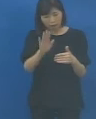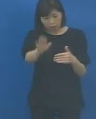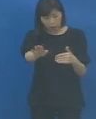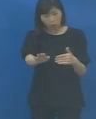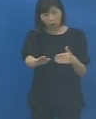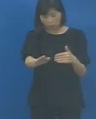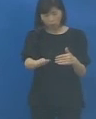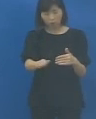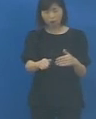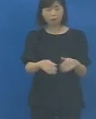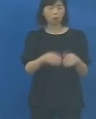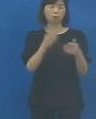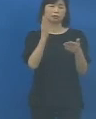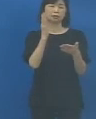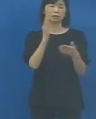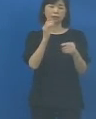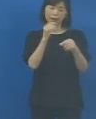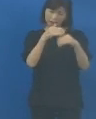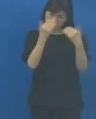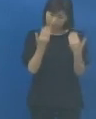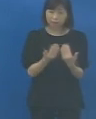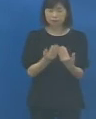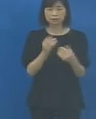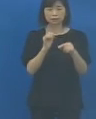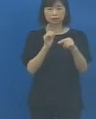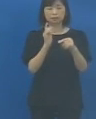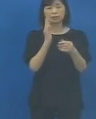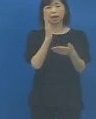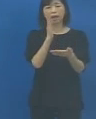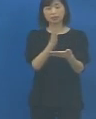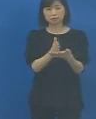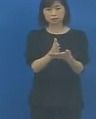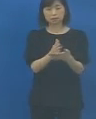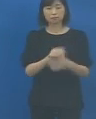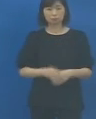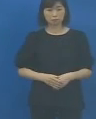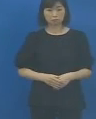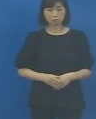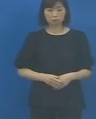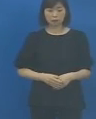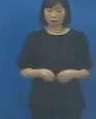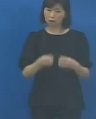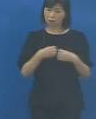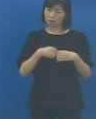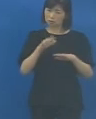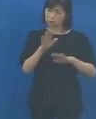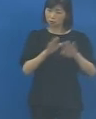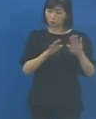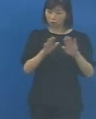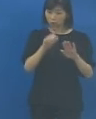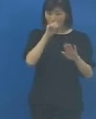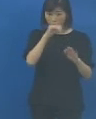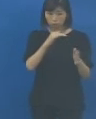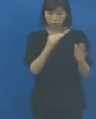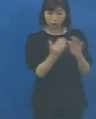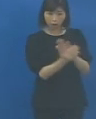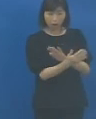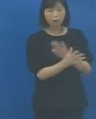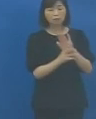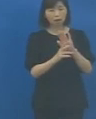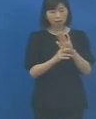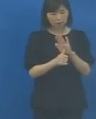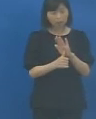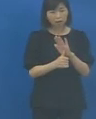。逆に感染状況が変わって好転してくればですね、新規予約停止は解除